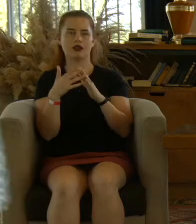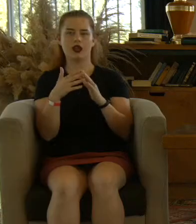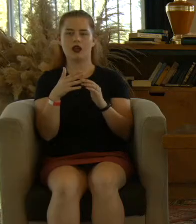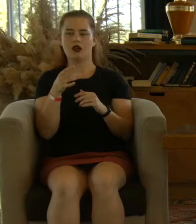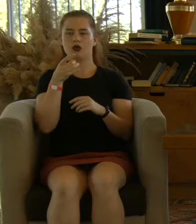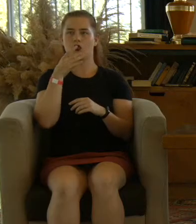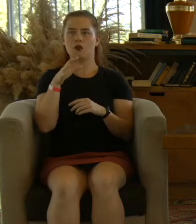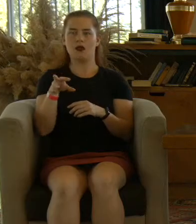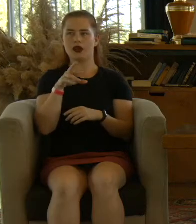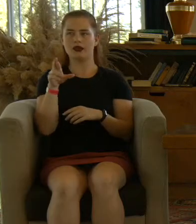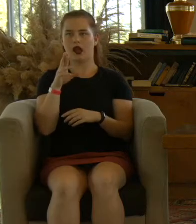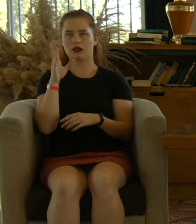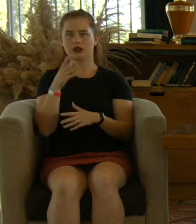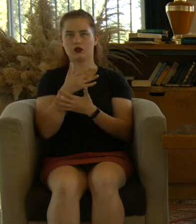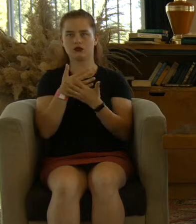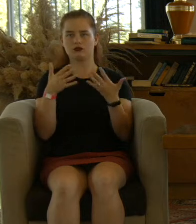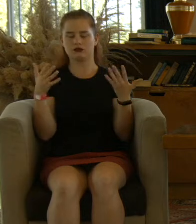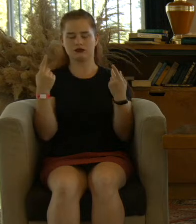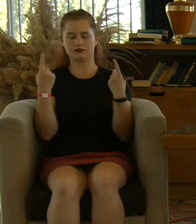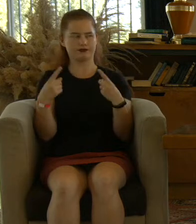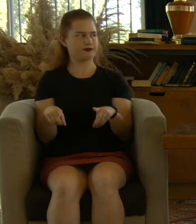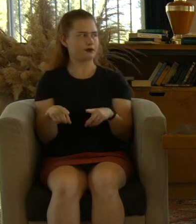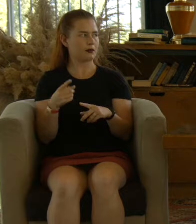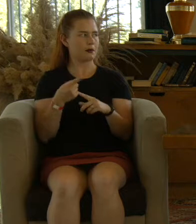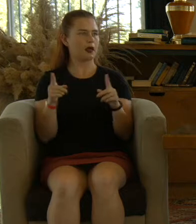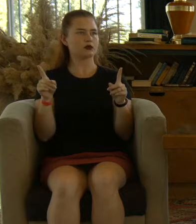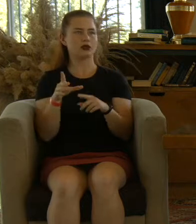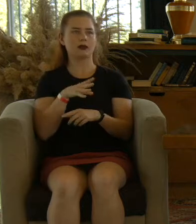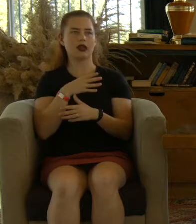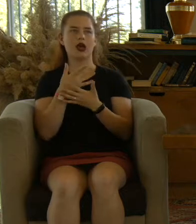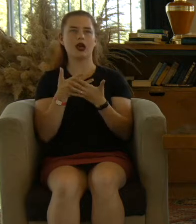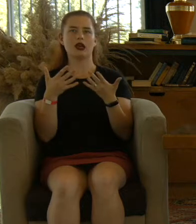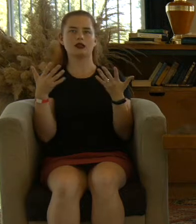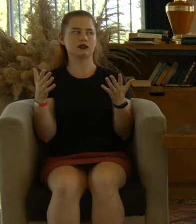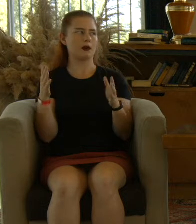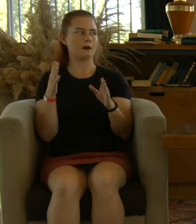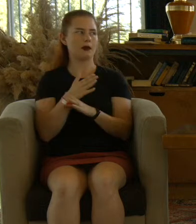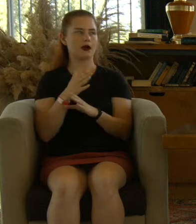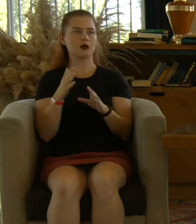персик, он каждый год может сильно отличаться, просто потому что была разная погода.